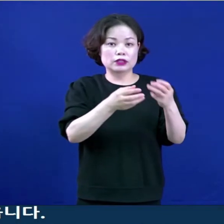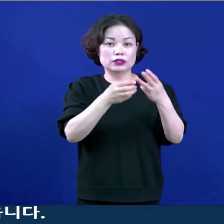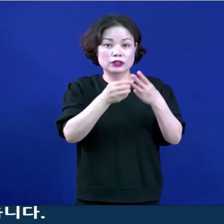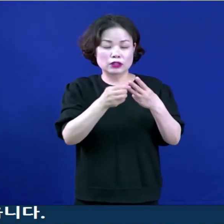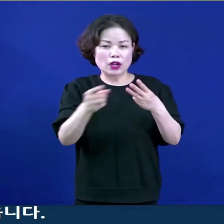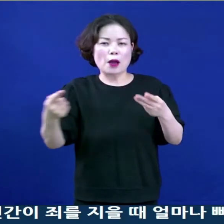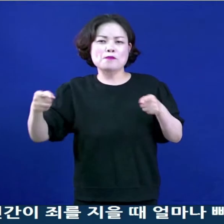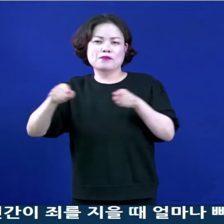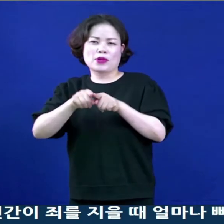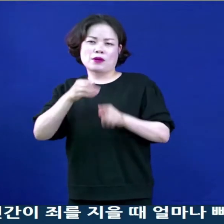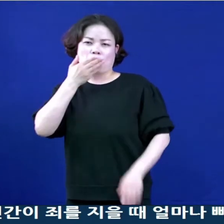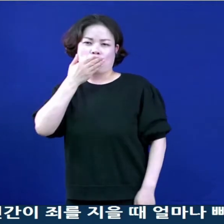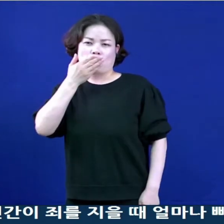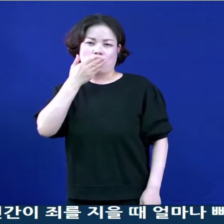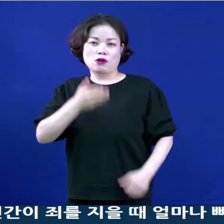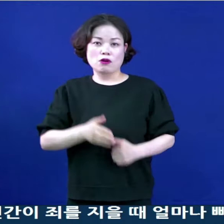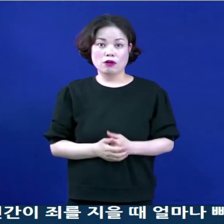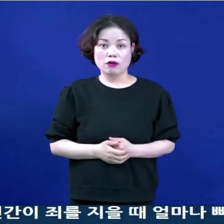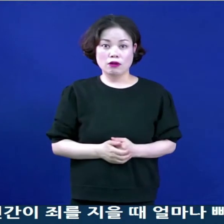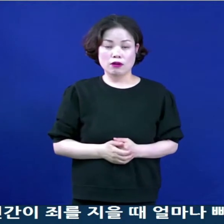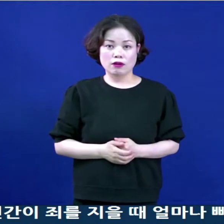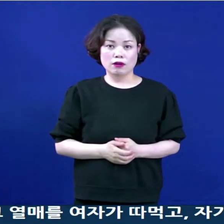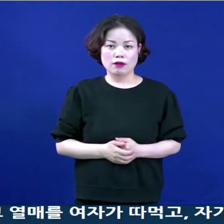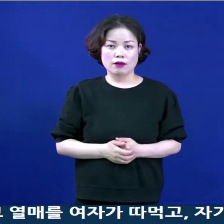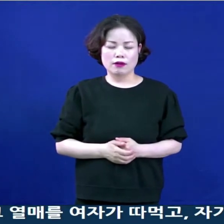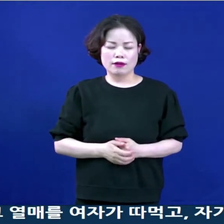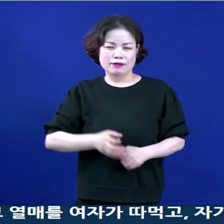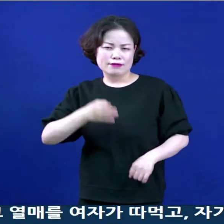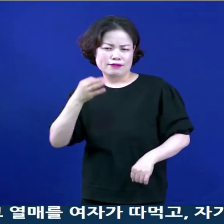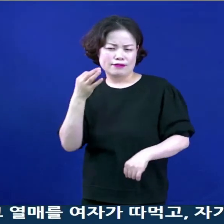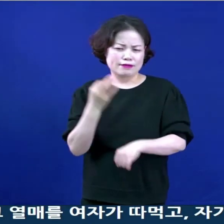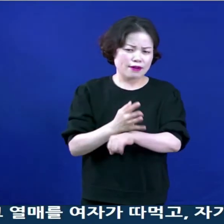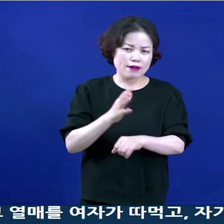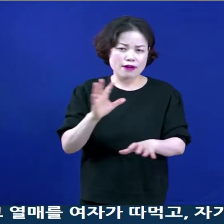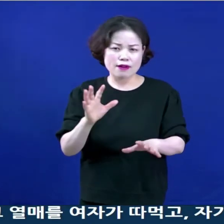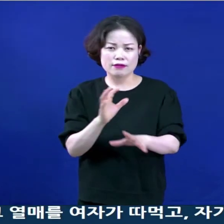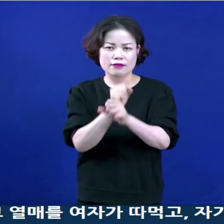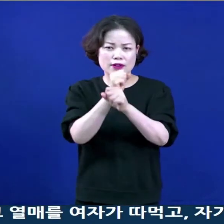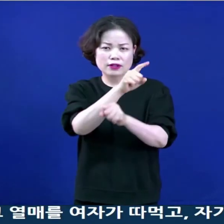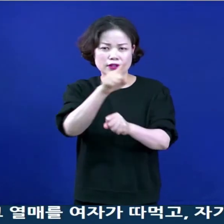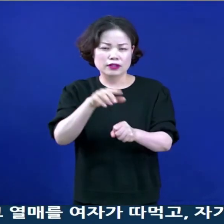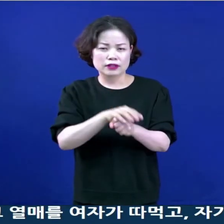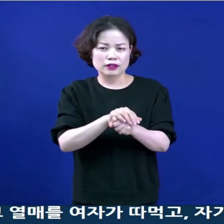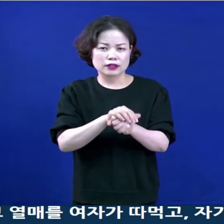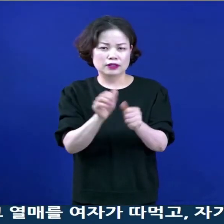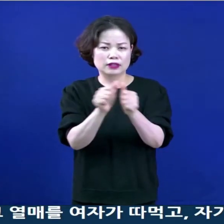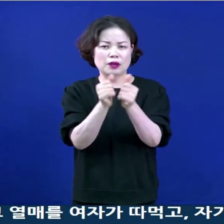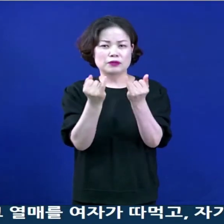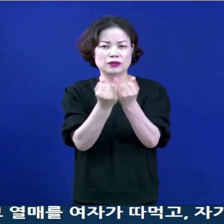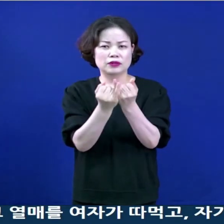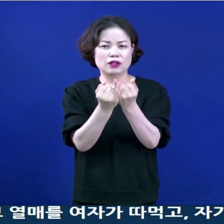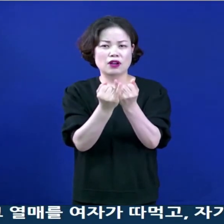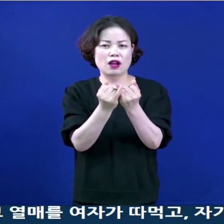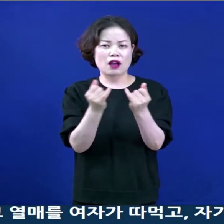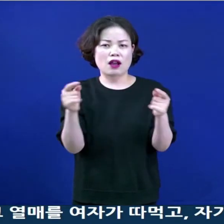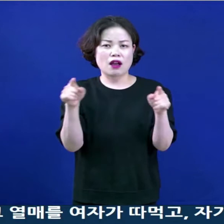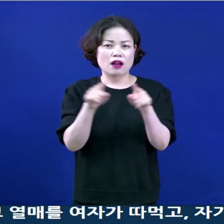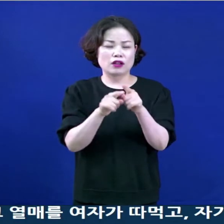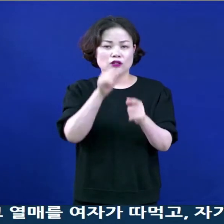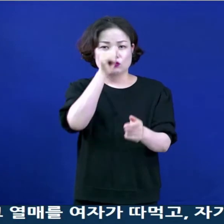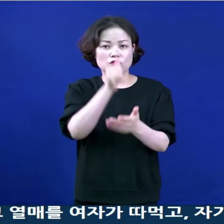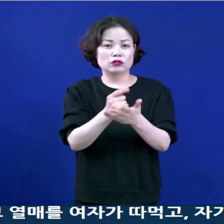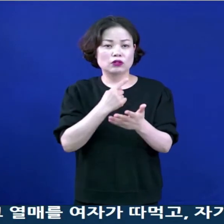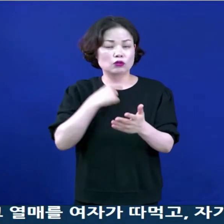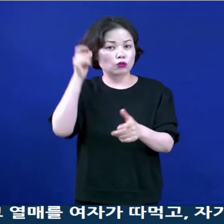그도 먹으니라. 아주 간결하게 남녀 합작품 원죄가 형성이 됩니다. 뭐